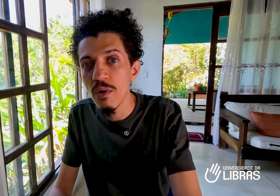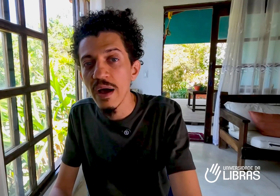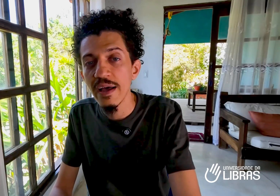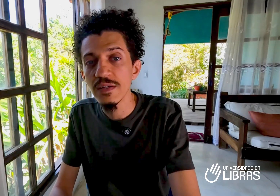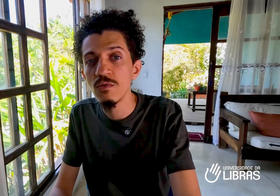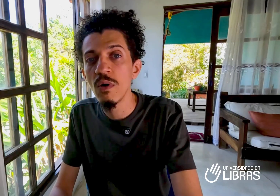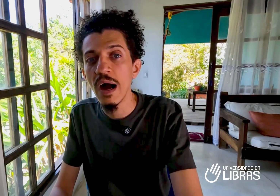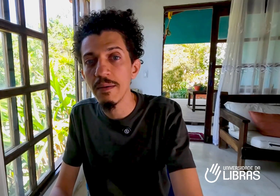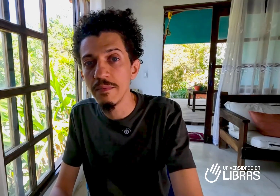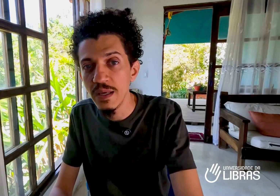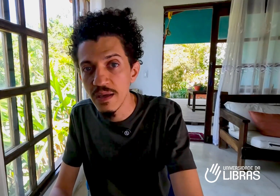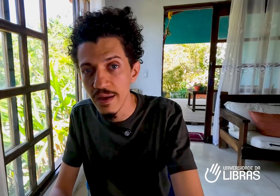é sua amiga.